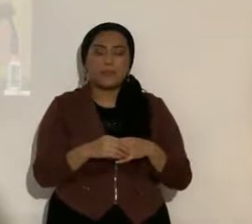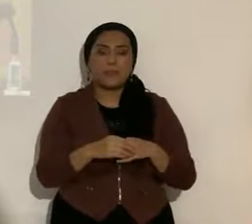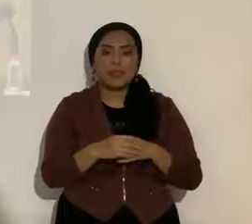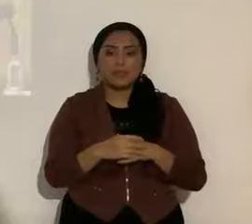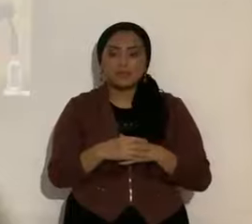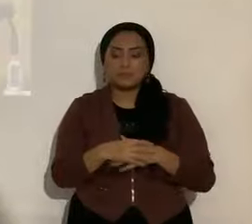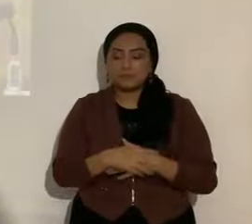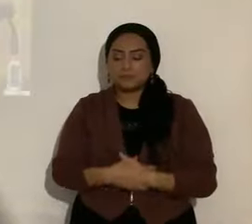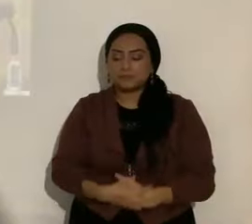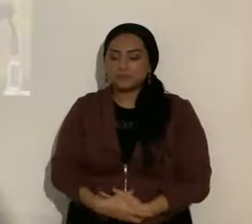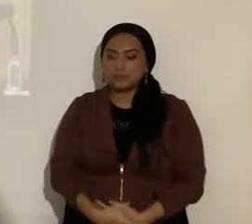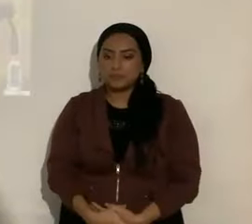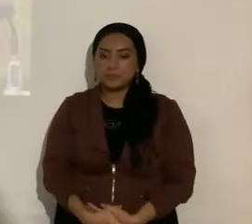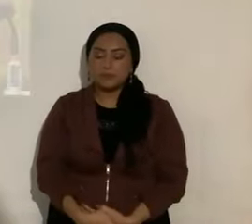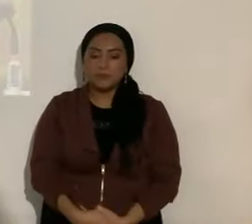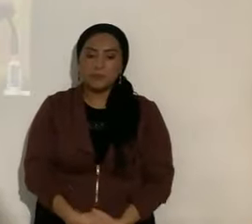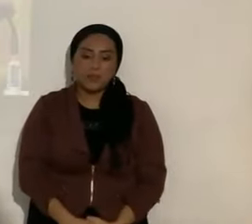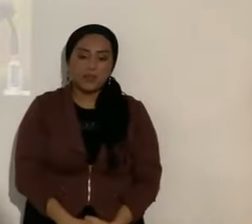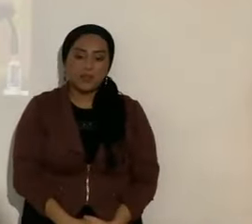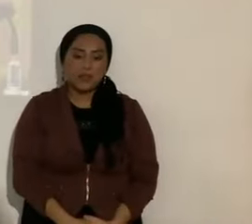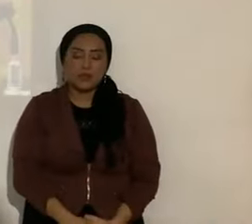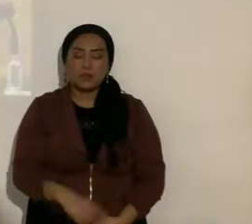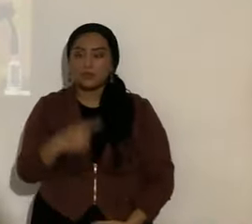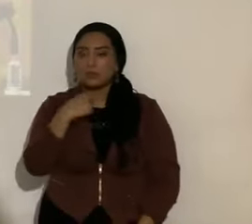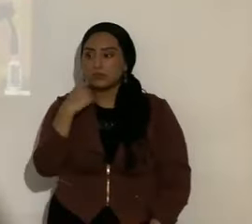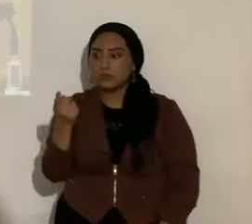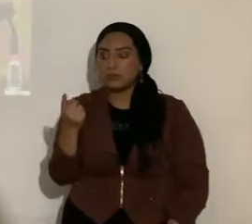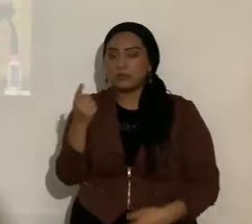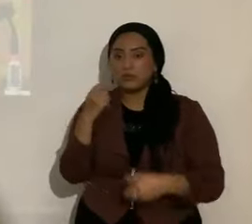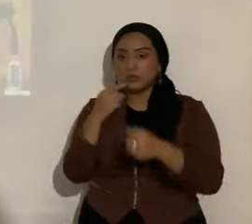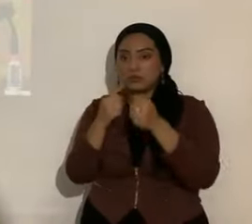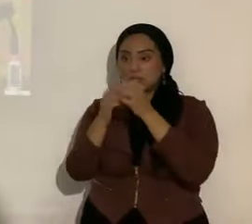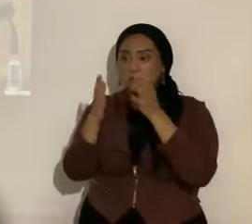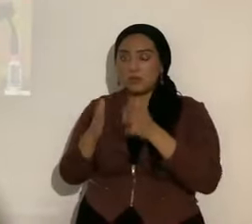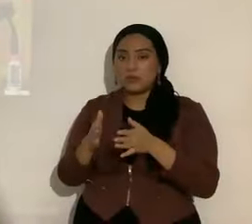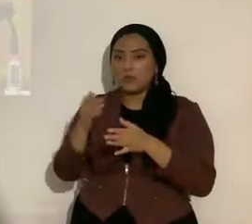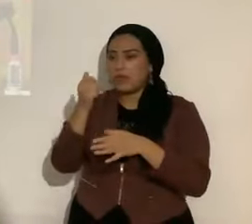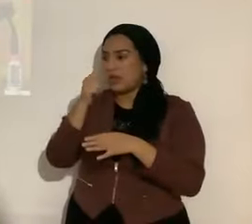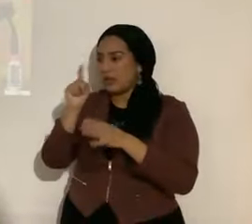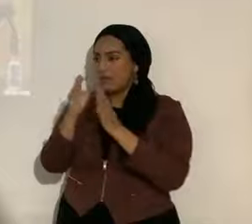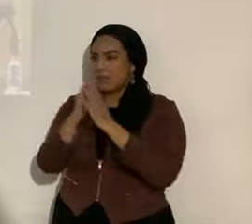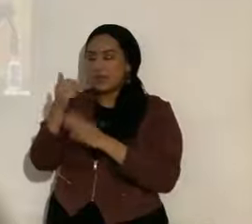esa santidad, que le diga a su discípulo, pide lo que